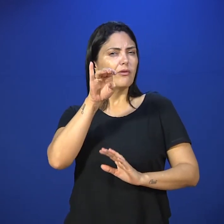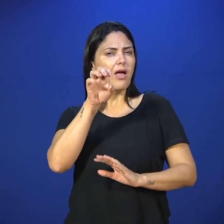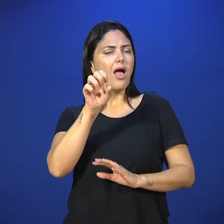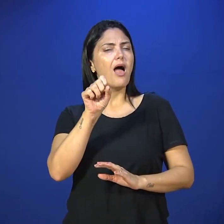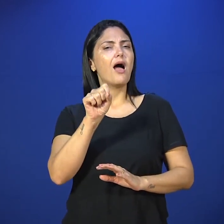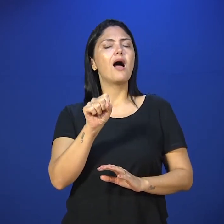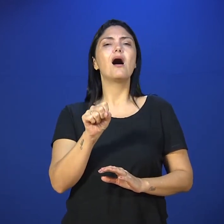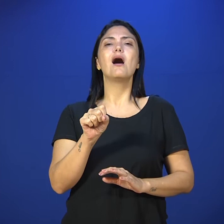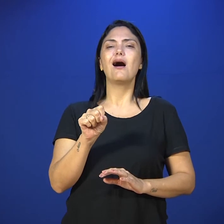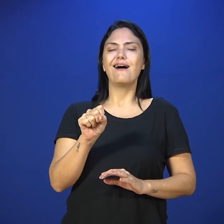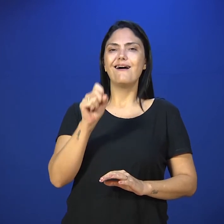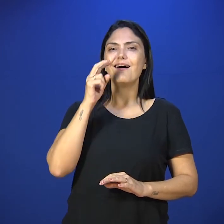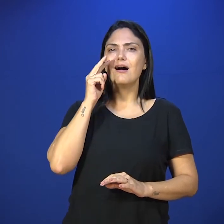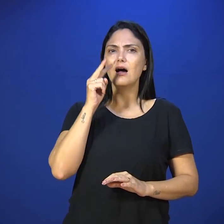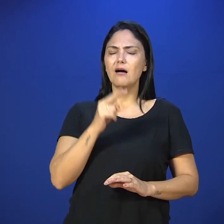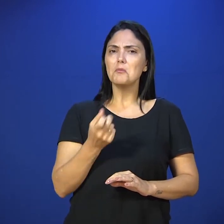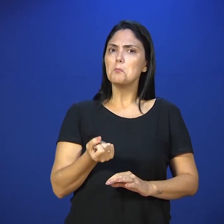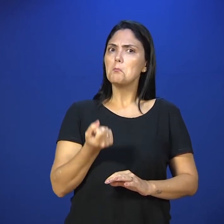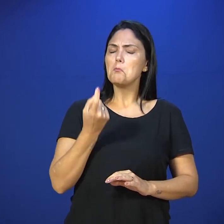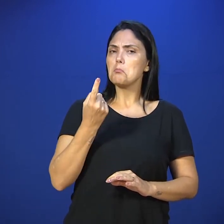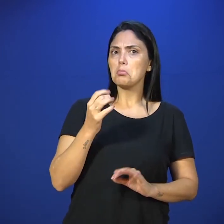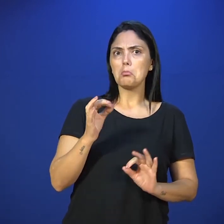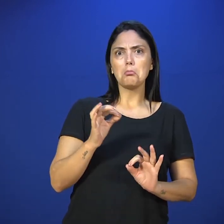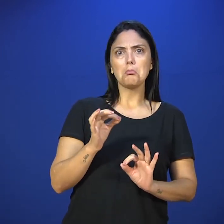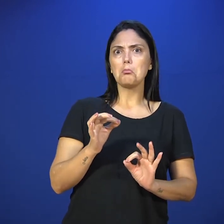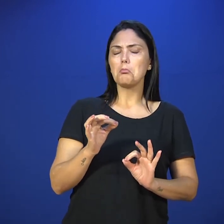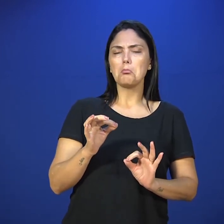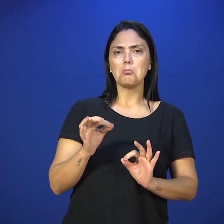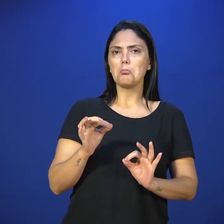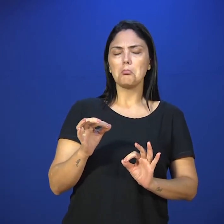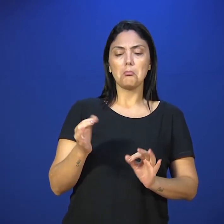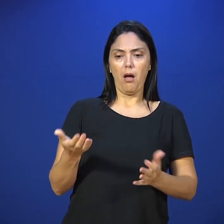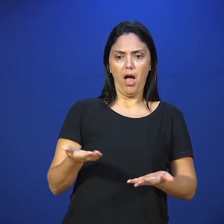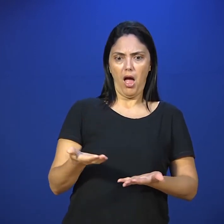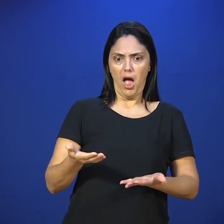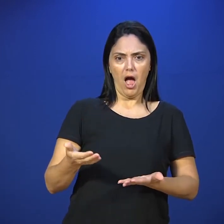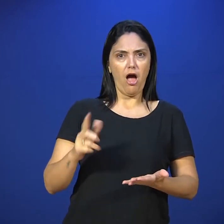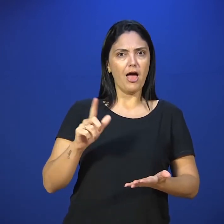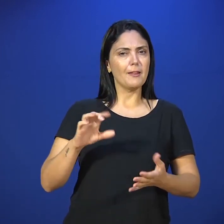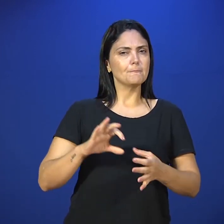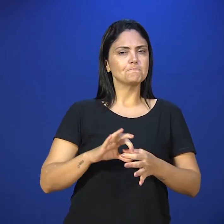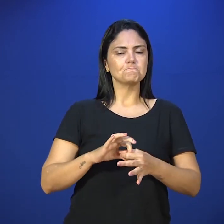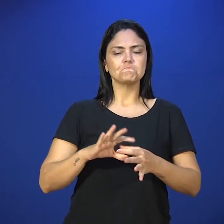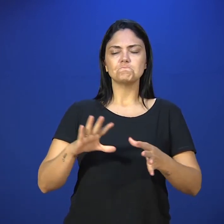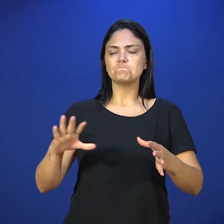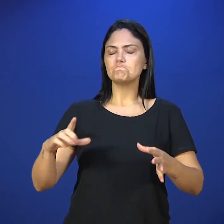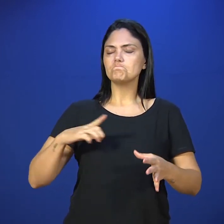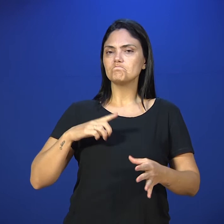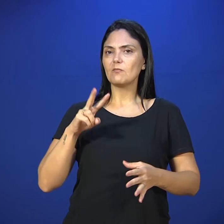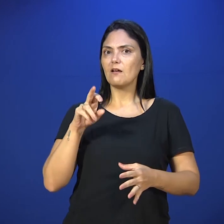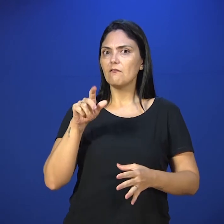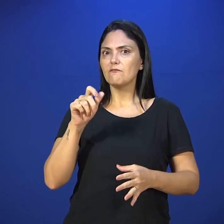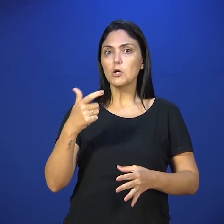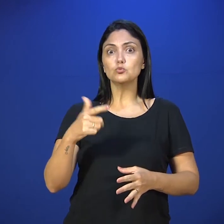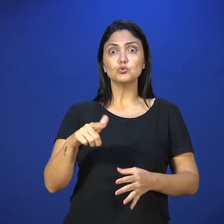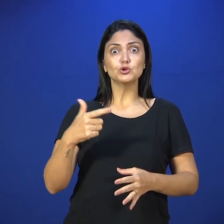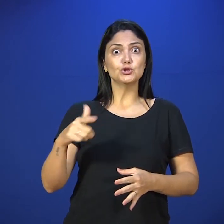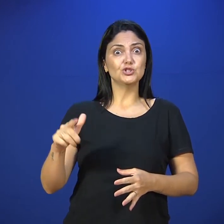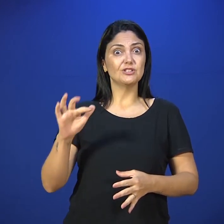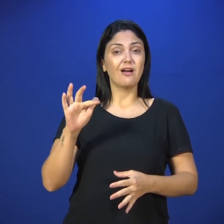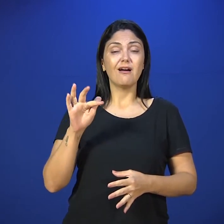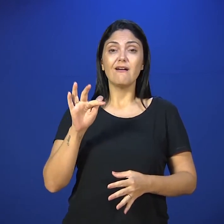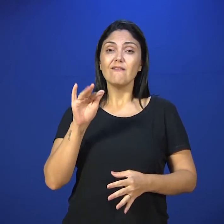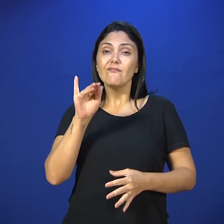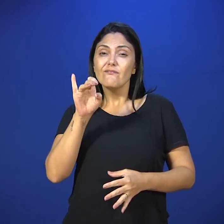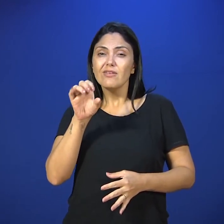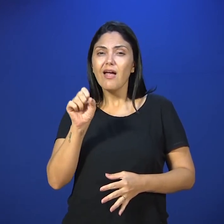Estudantil, registramos inequivocadamente que não há liberação de oferta de vagas ao FIES para